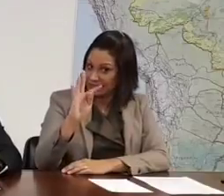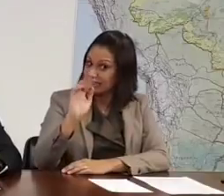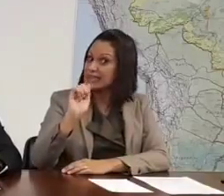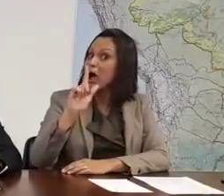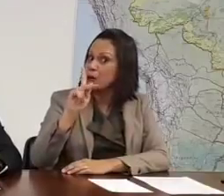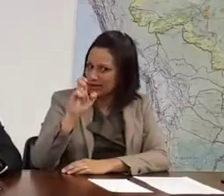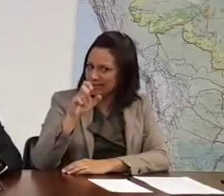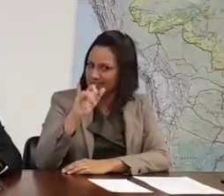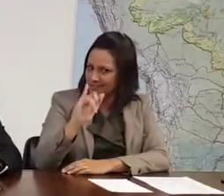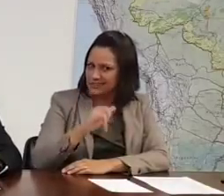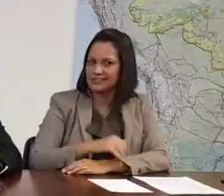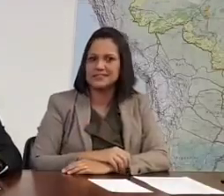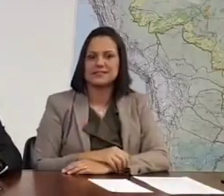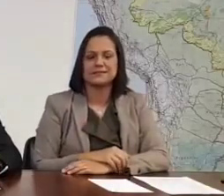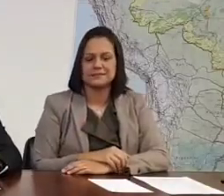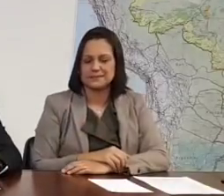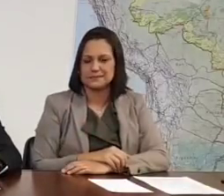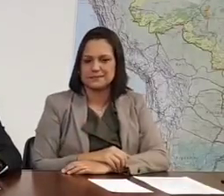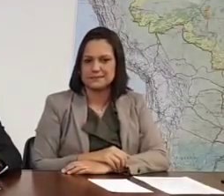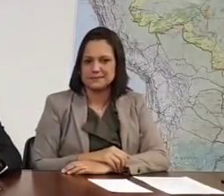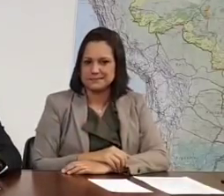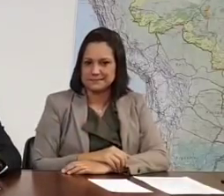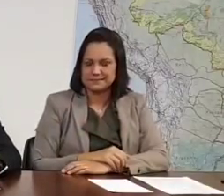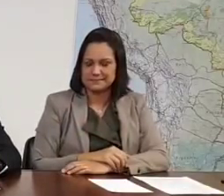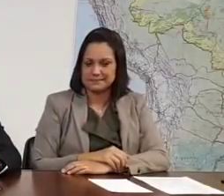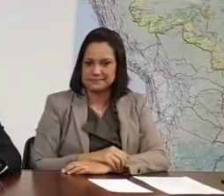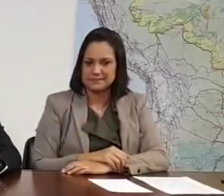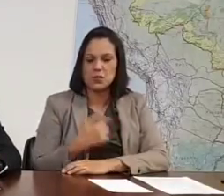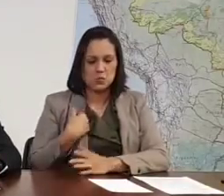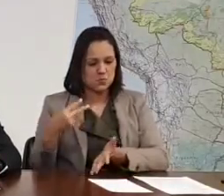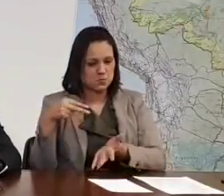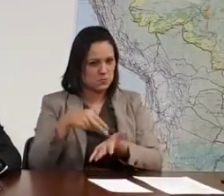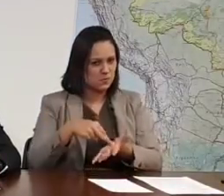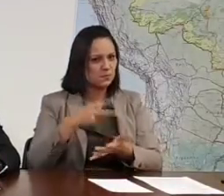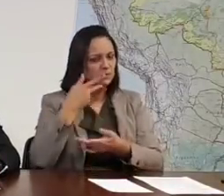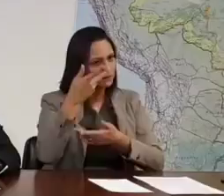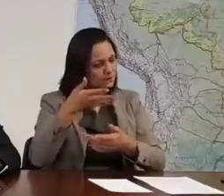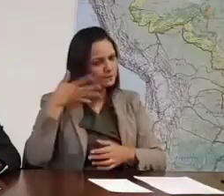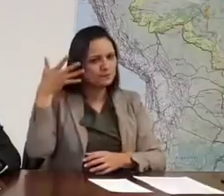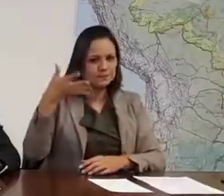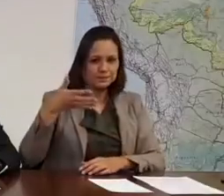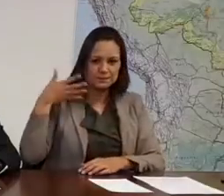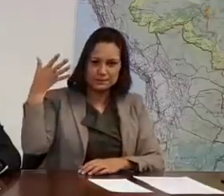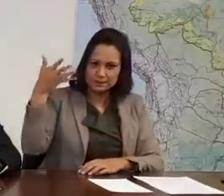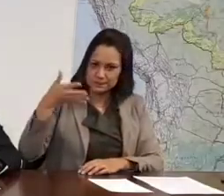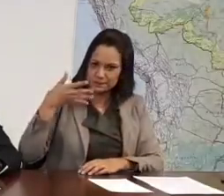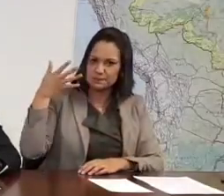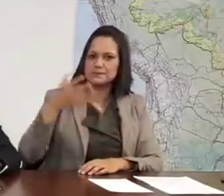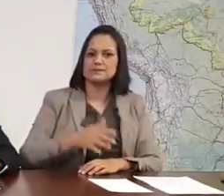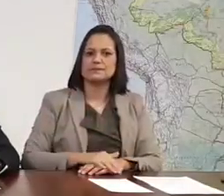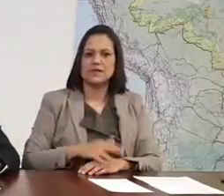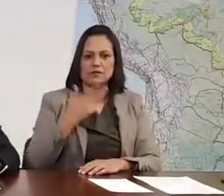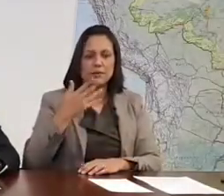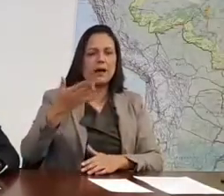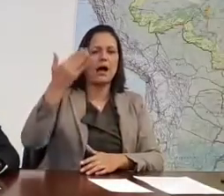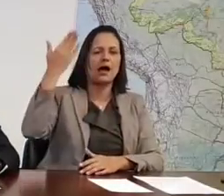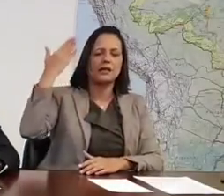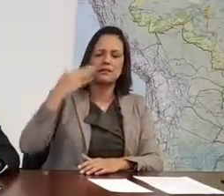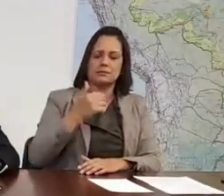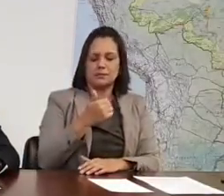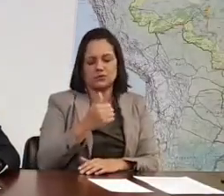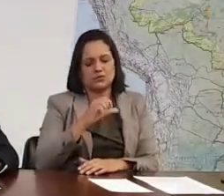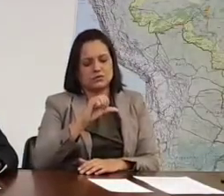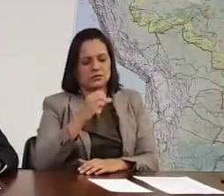usei da palavra lá, né? Até falamos, né, que nos anos 40 a gente viu o